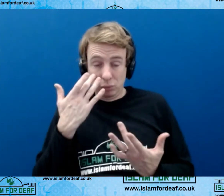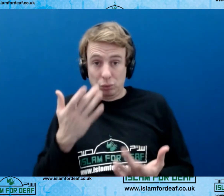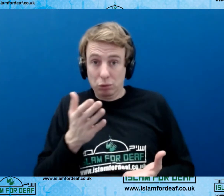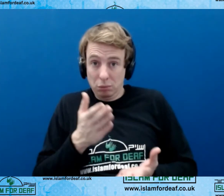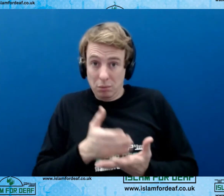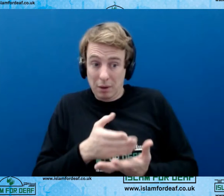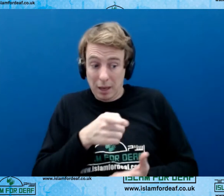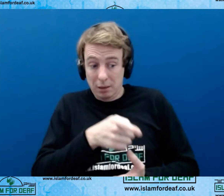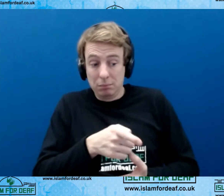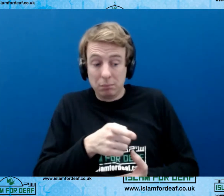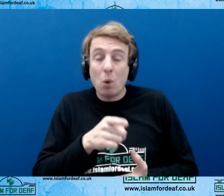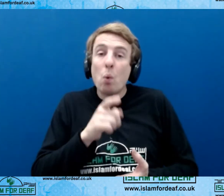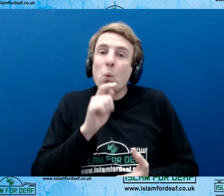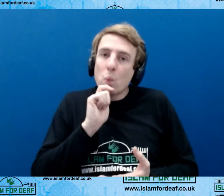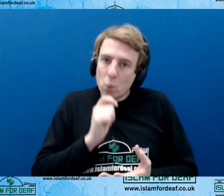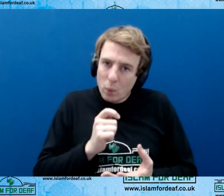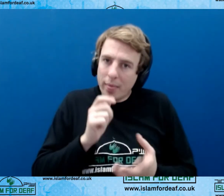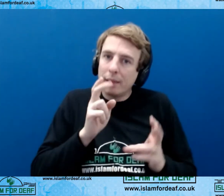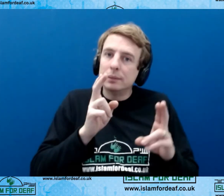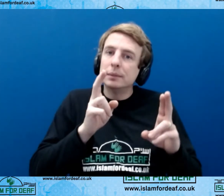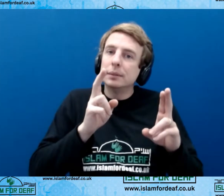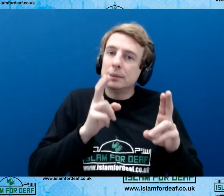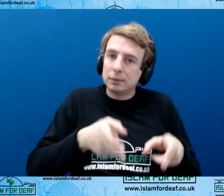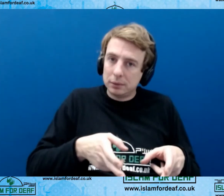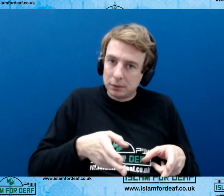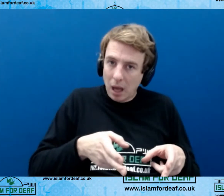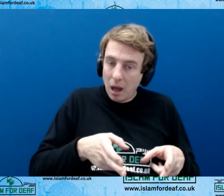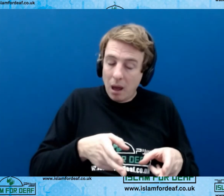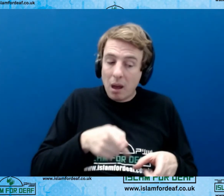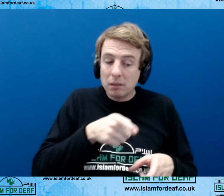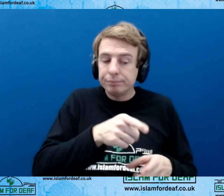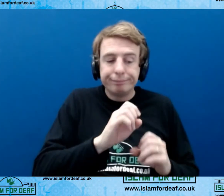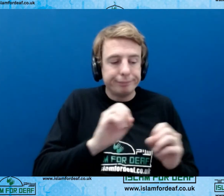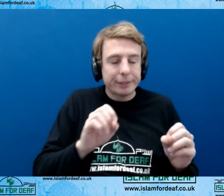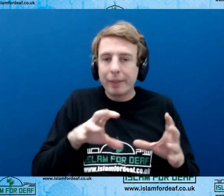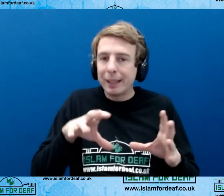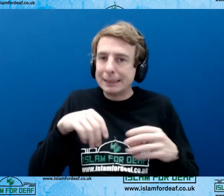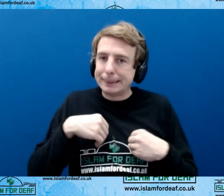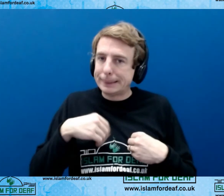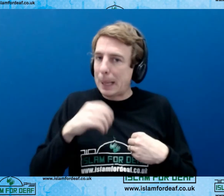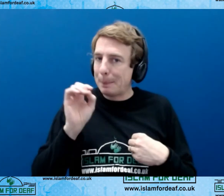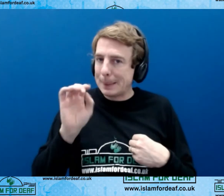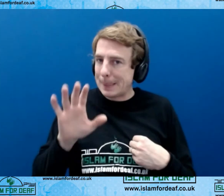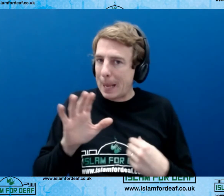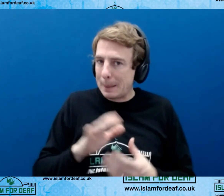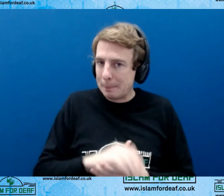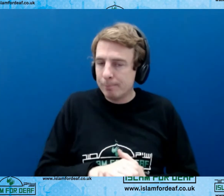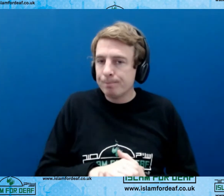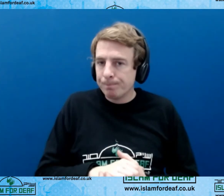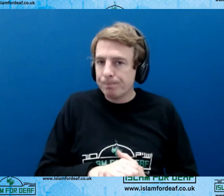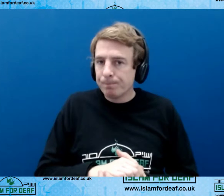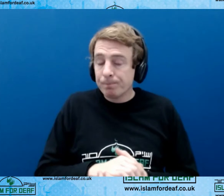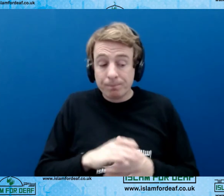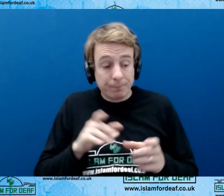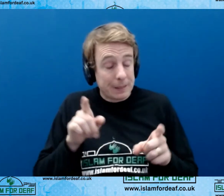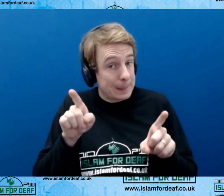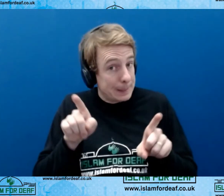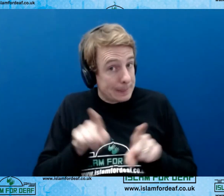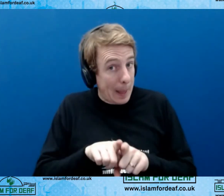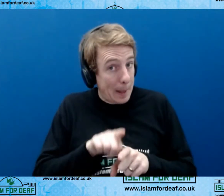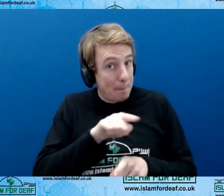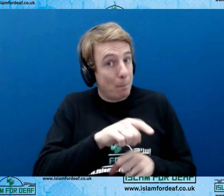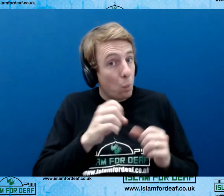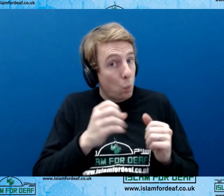الكفر وستعذب. And also this promise was given to his wife that she would perish upon